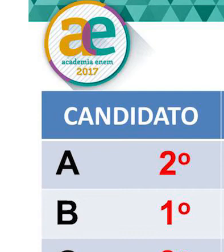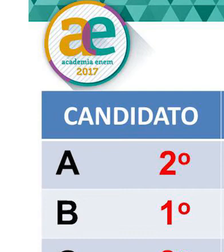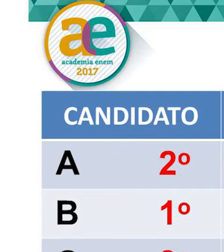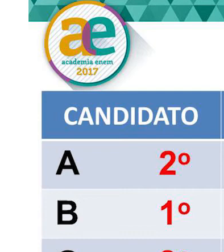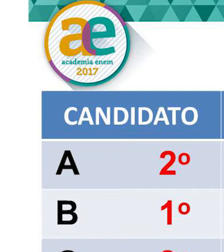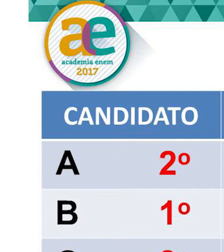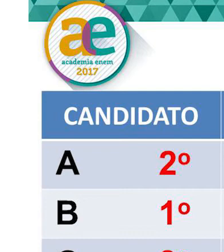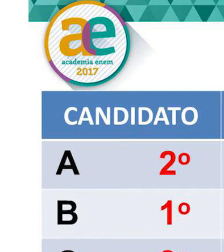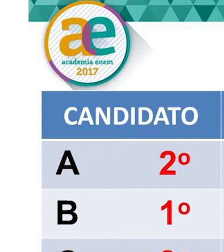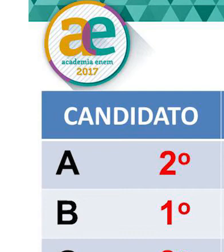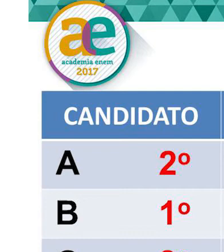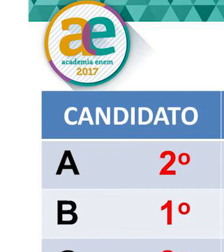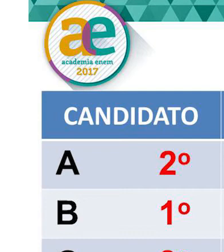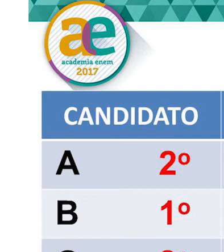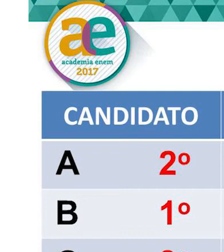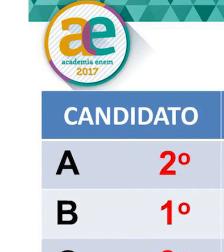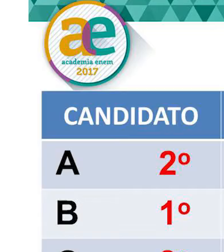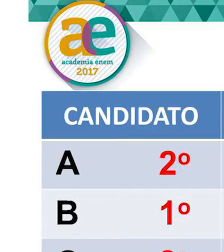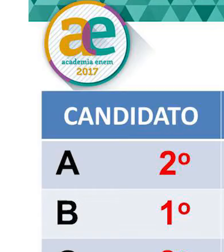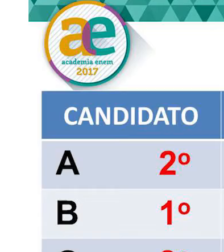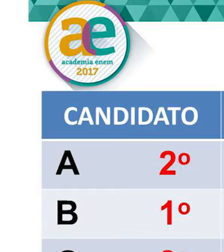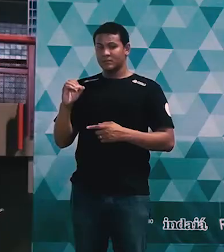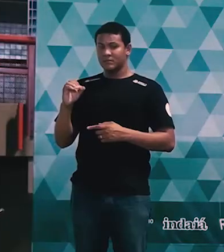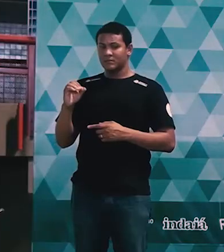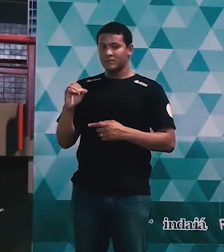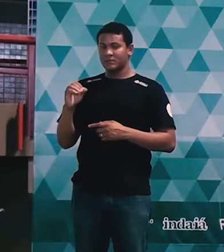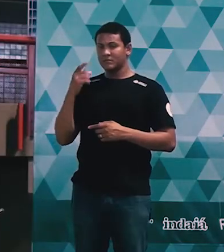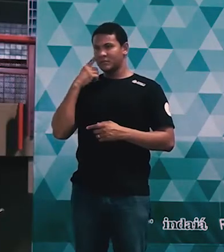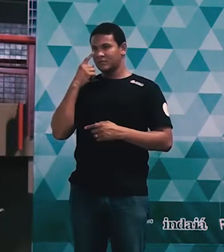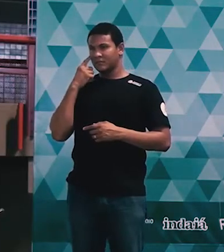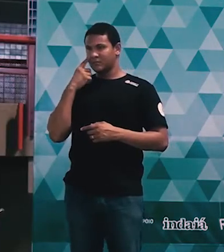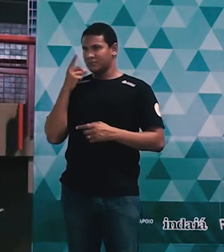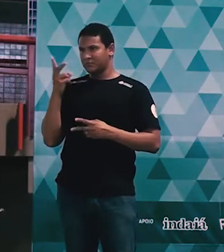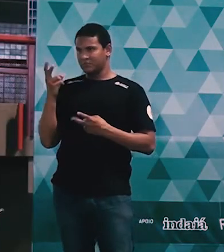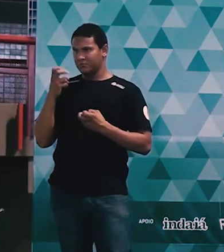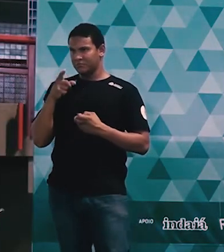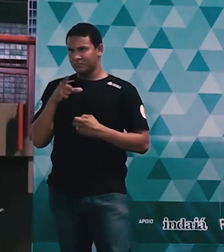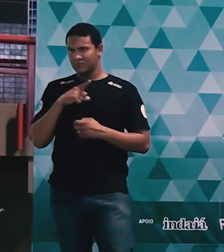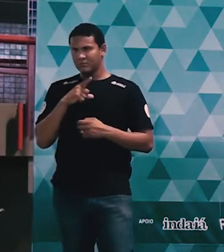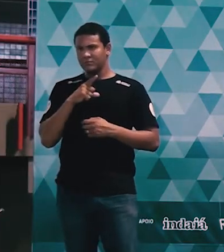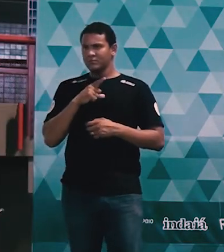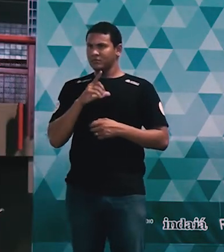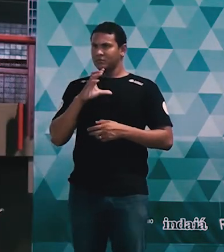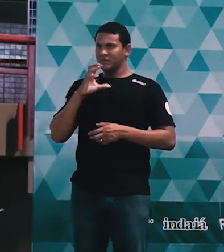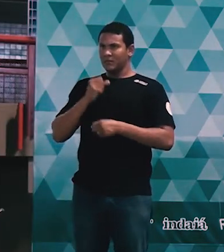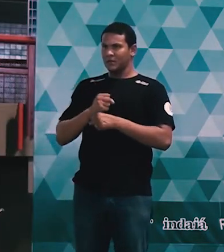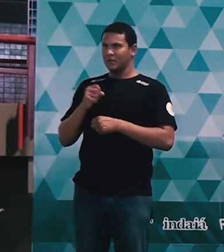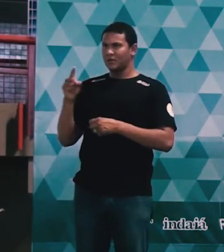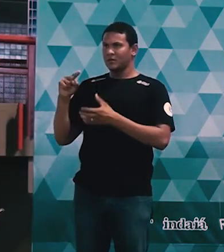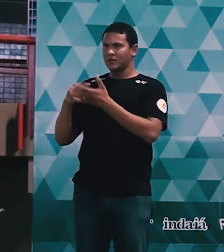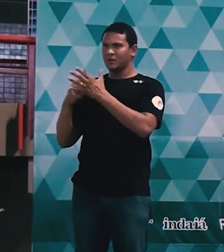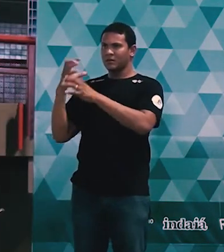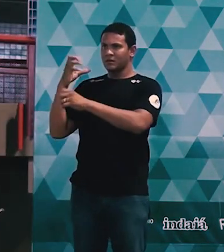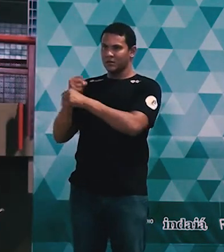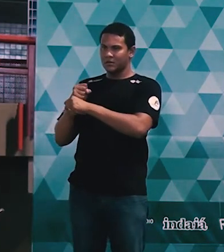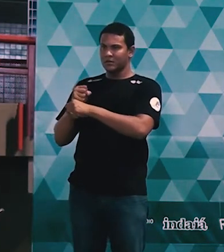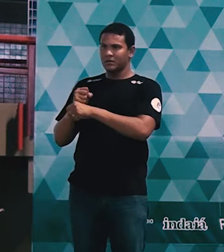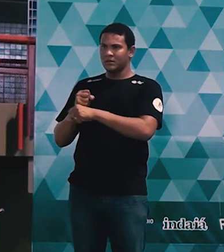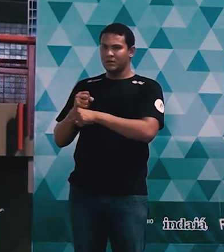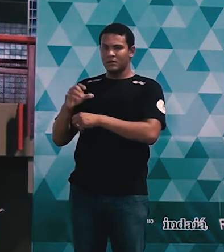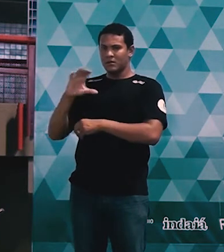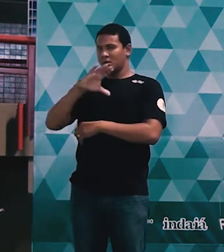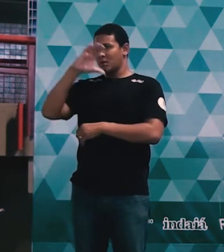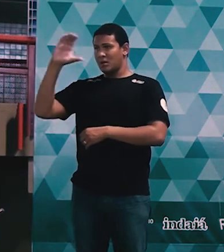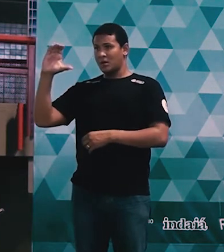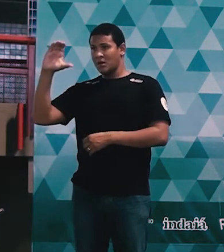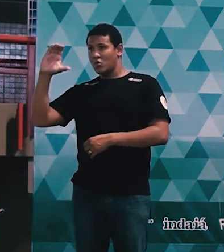mais 60 da última etapa, ó. Você está vendo que lá na segunda coluna tem a pontuação da 5ª etapa, né? Eu não tinha contado